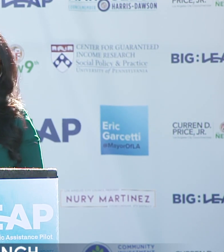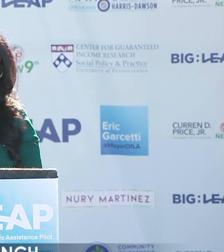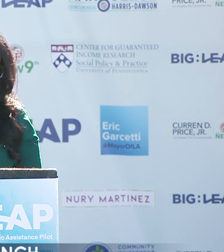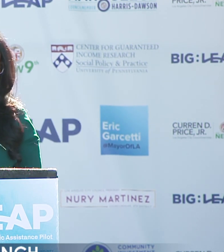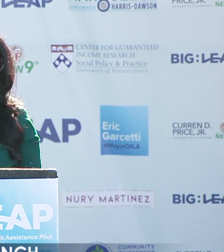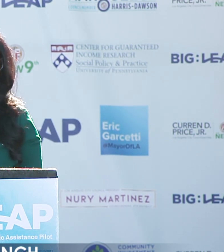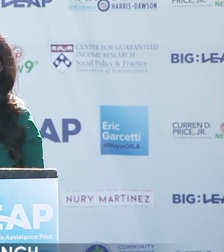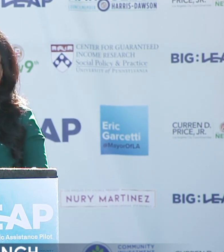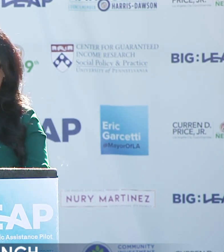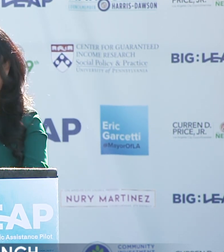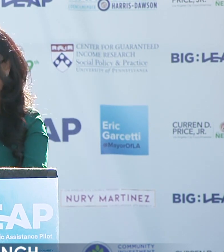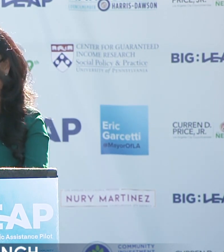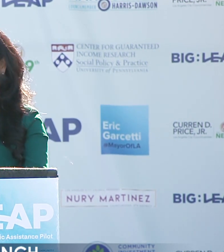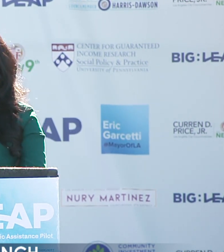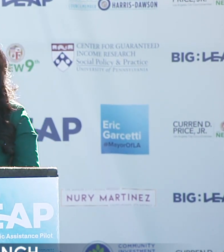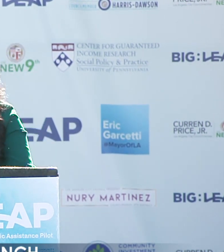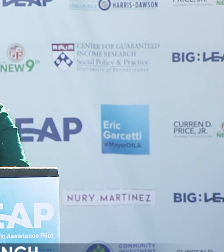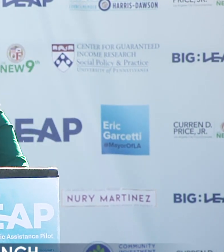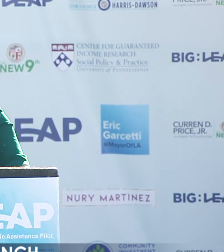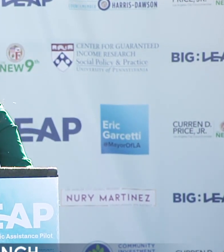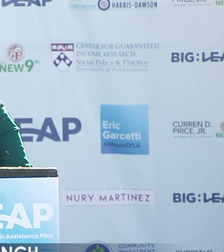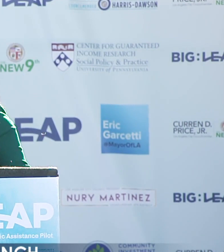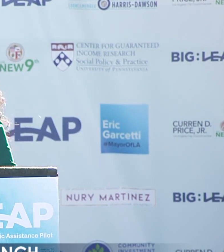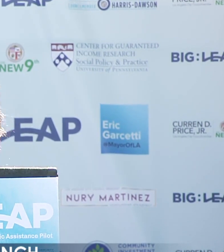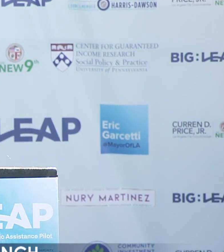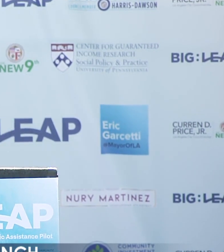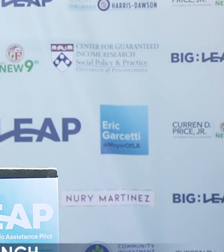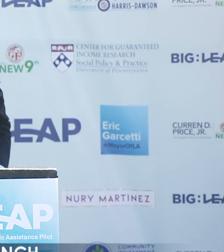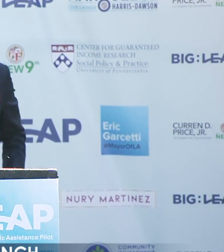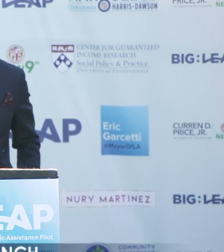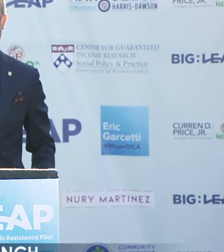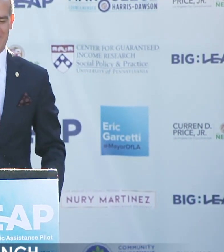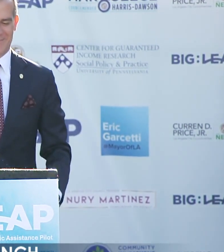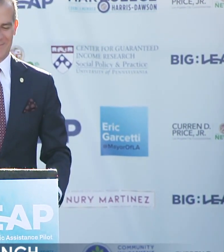ciudad de Los Ángeles. Muchísimas gracias.